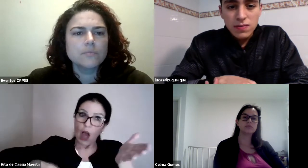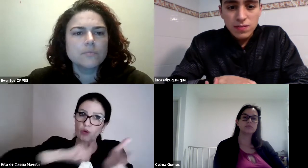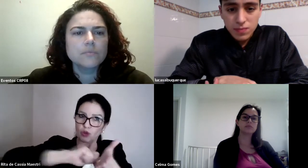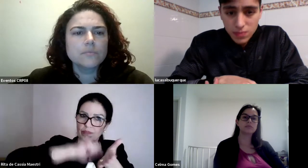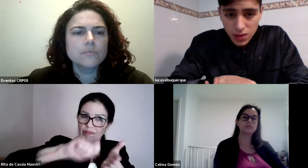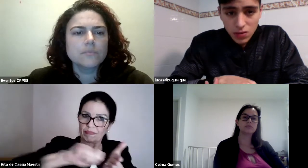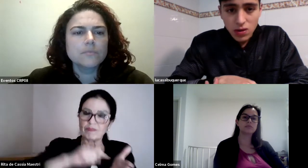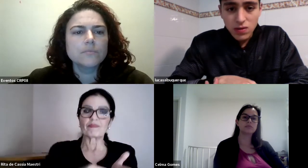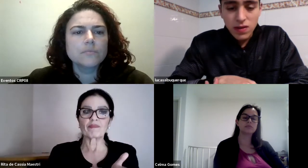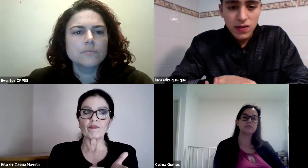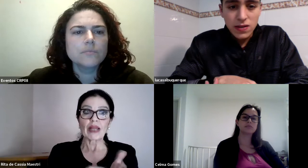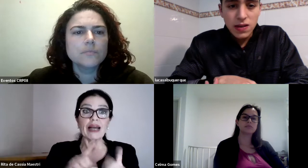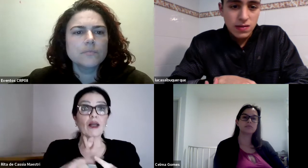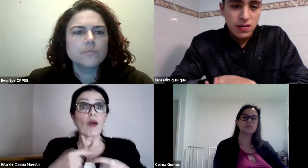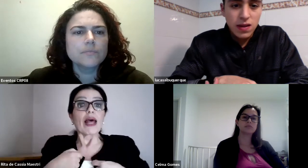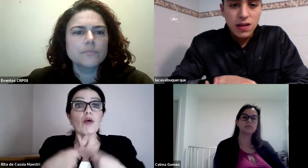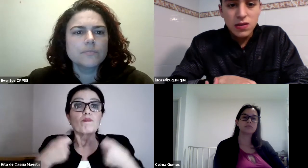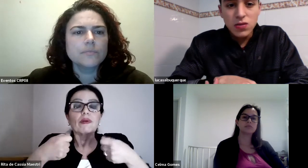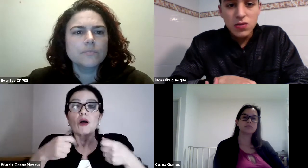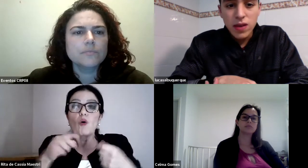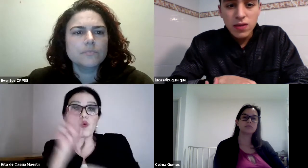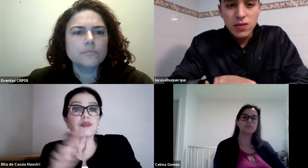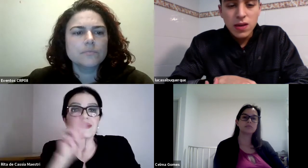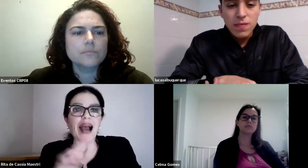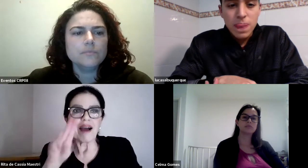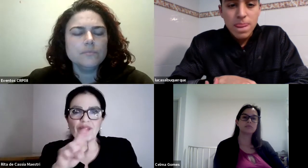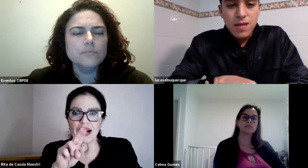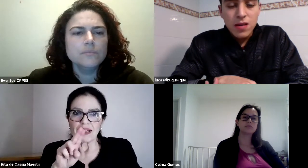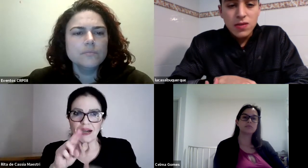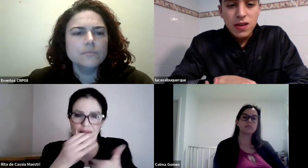psicóloga, quando eu ia fazer, né, esses documentos, eu usava